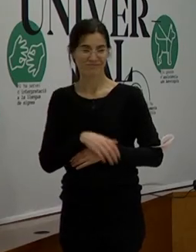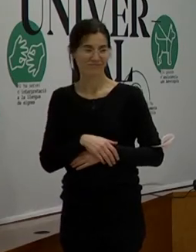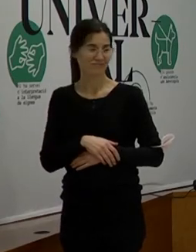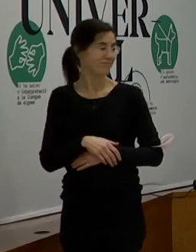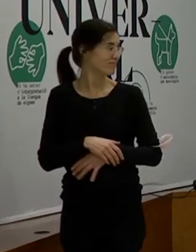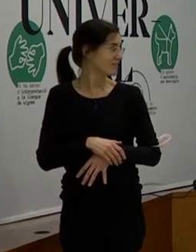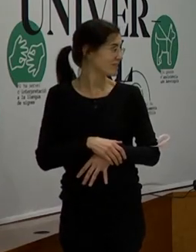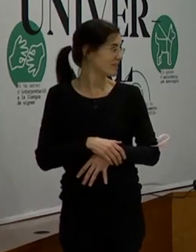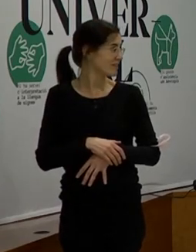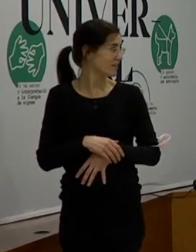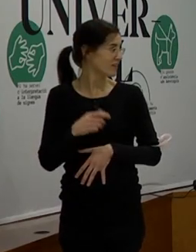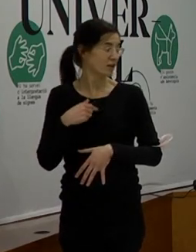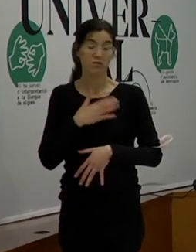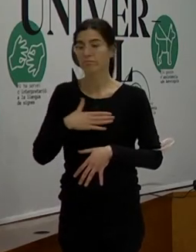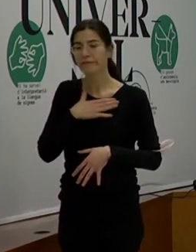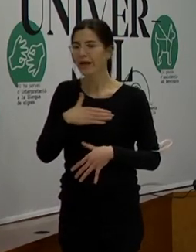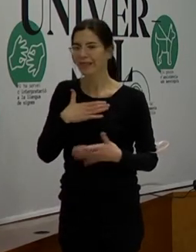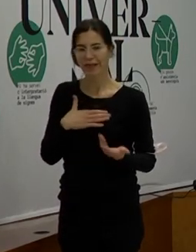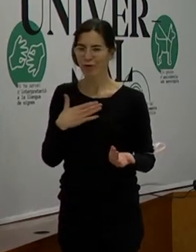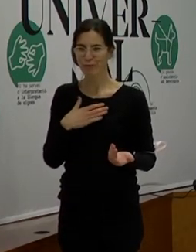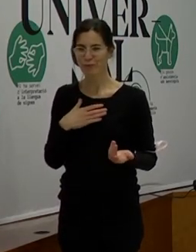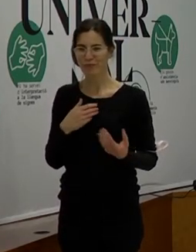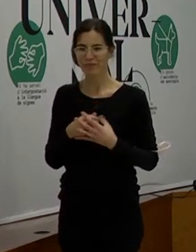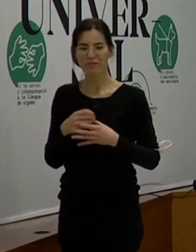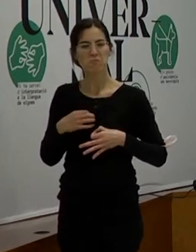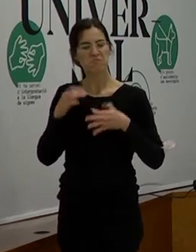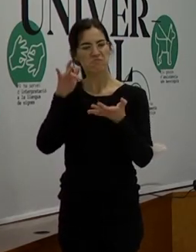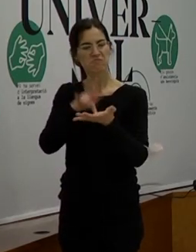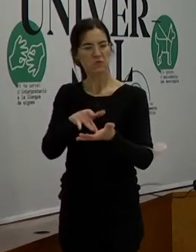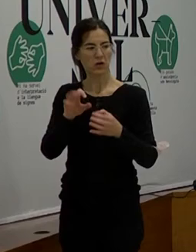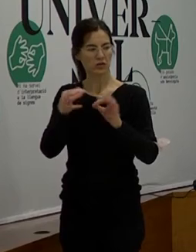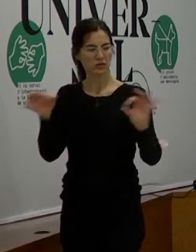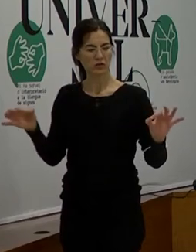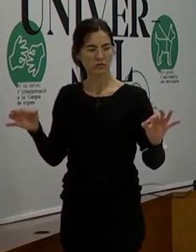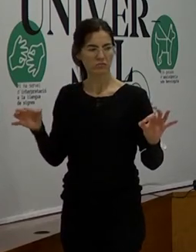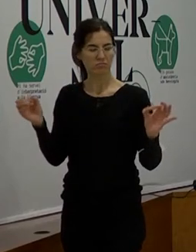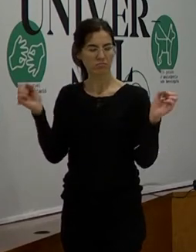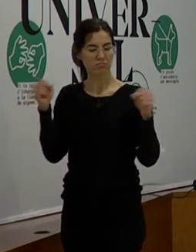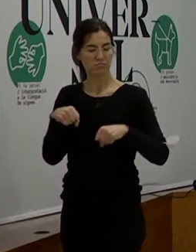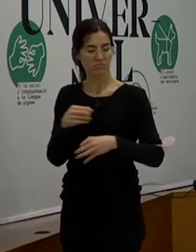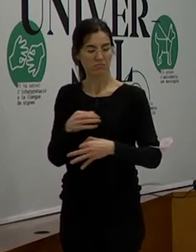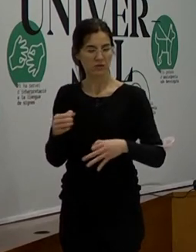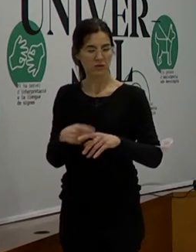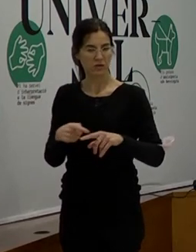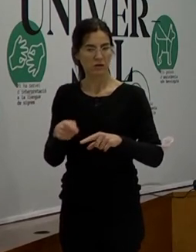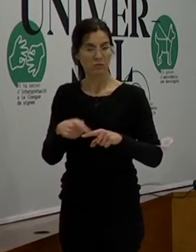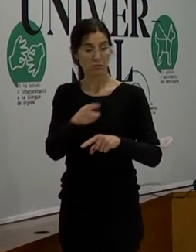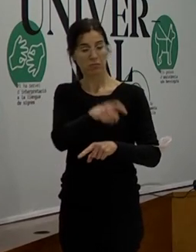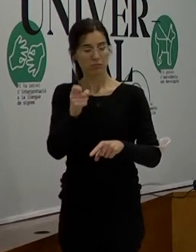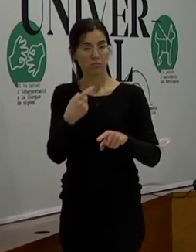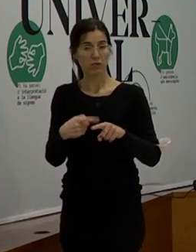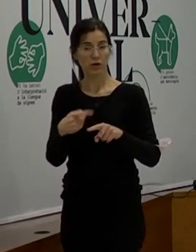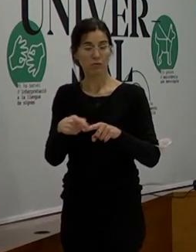Mira, i jo encantat de la vida. I arriben els Jocs i t'ha tocat. ¿Por qué? Porque llevas 5 años en la